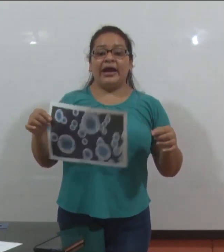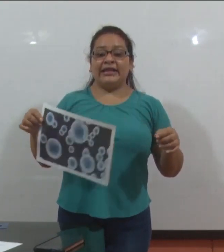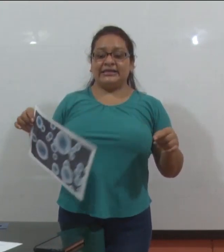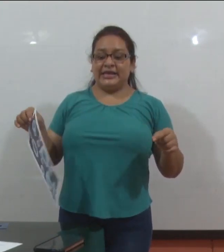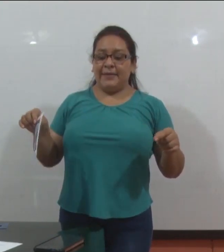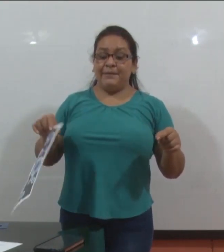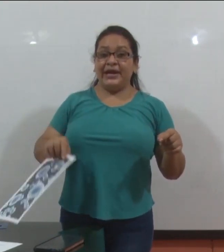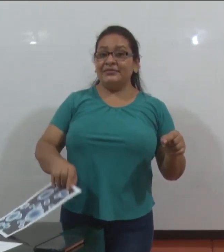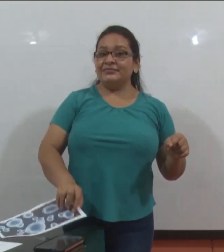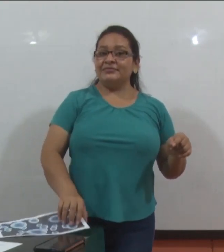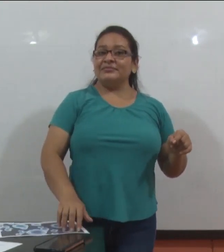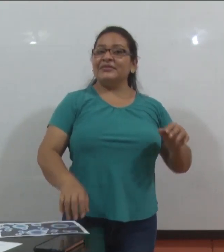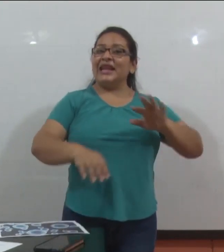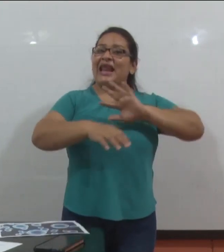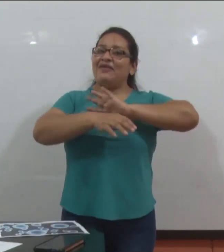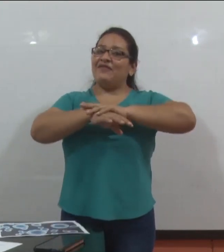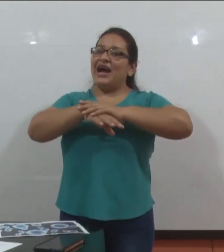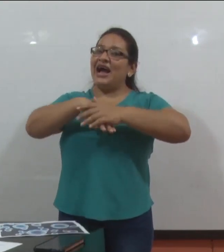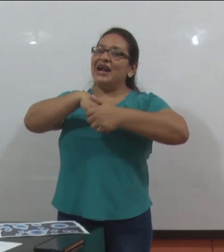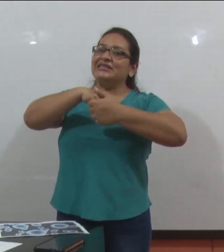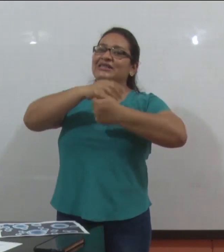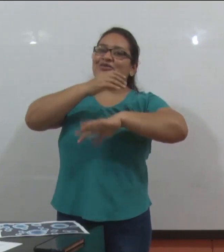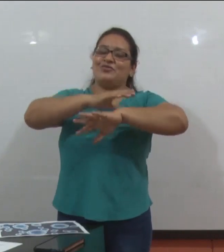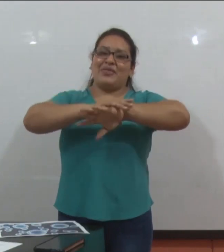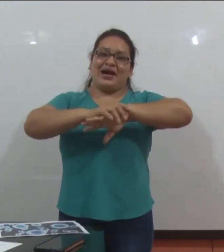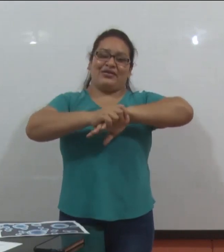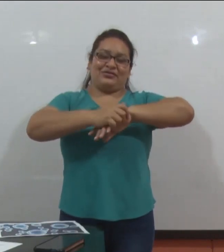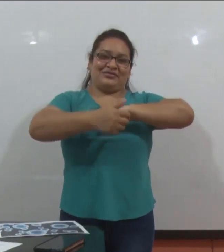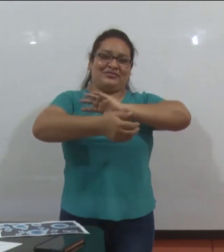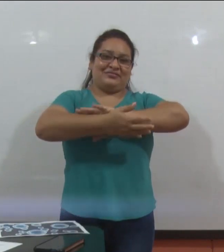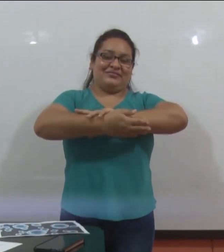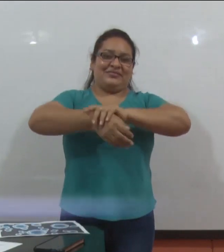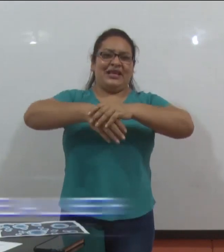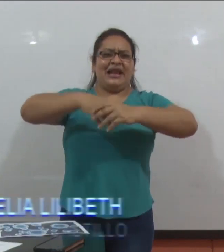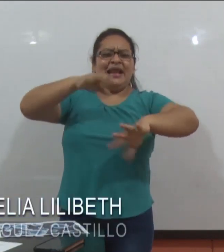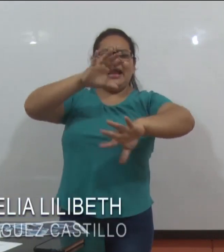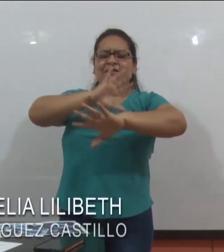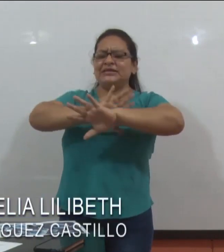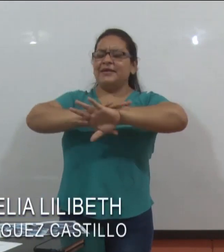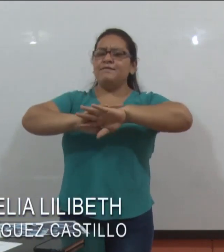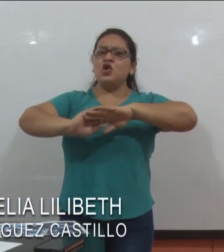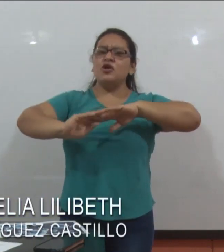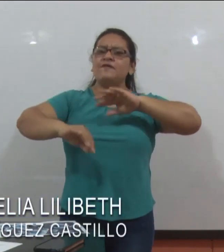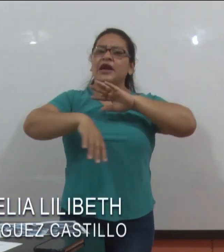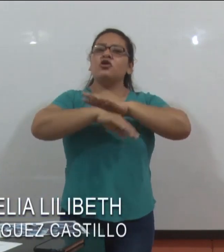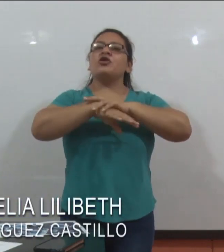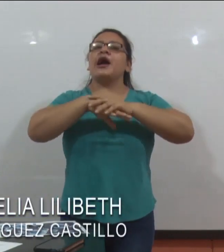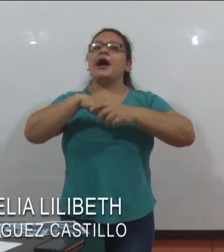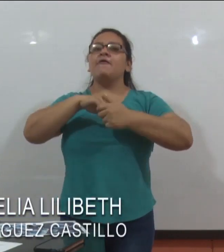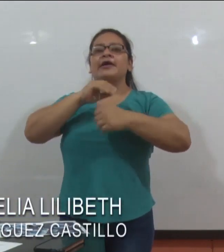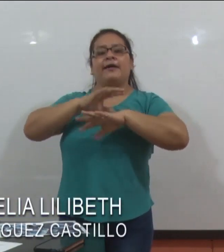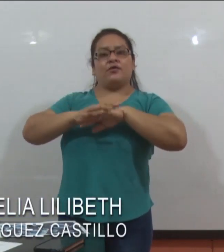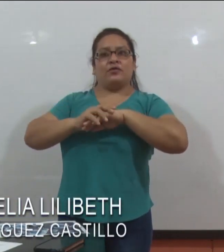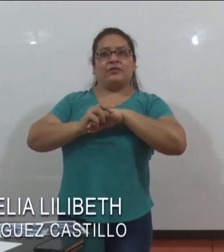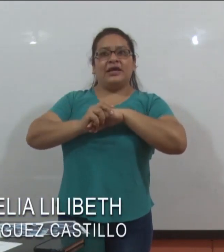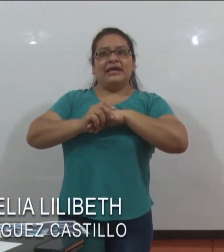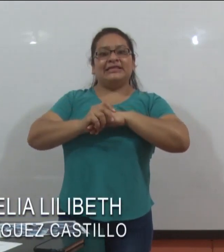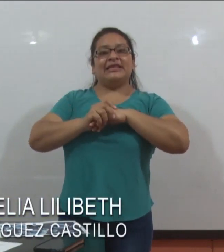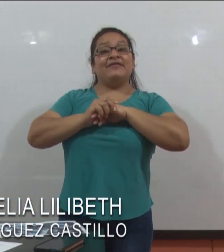Recuerde siempre lavarse sus manos. Lávese muy bien con agua y jabón. Si va